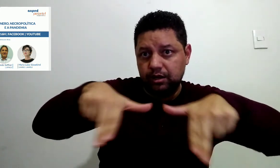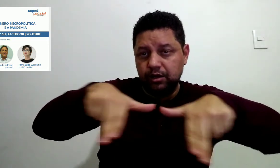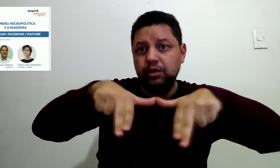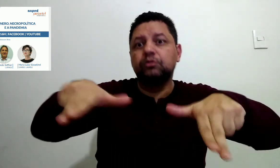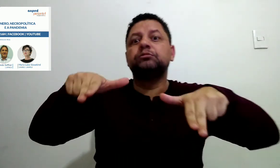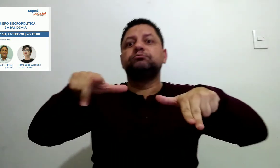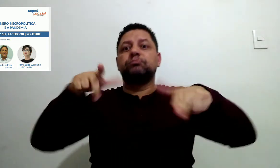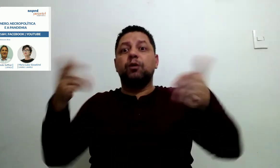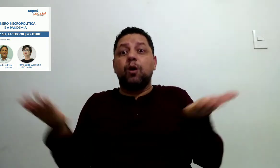Tchau!